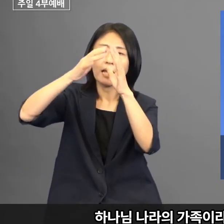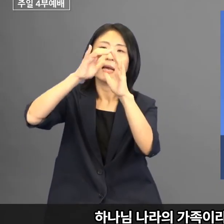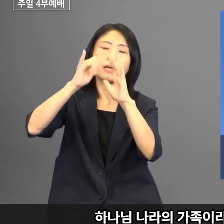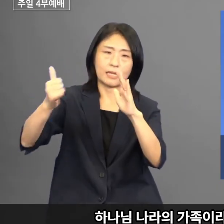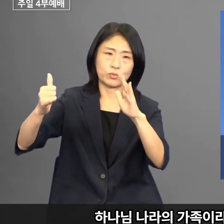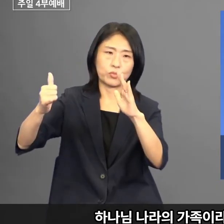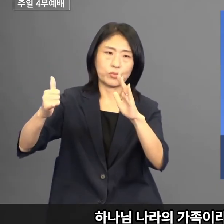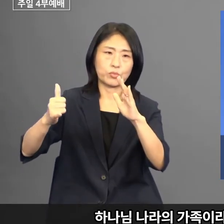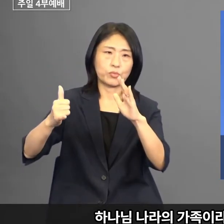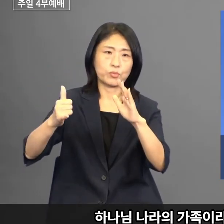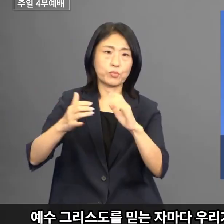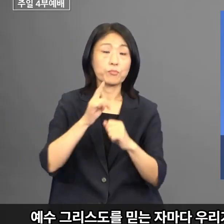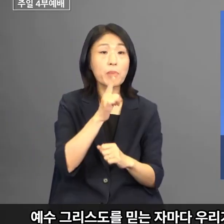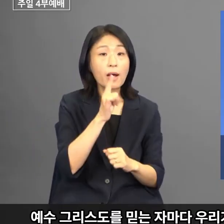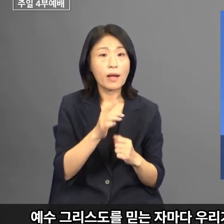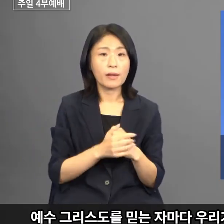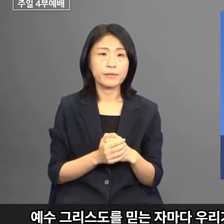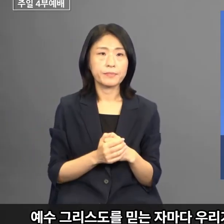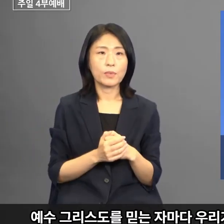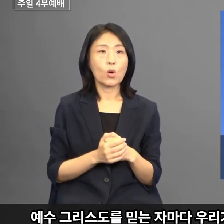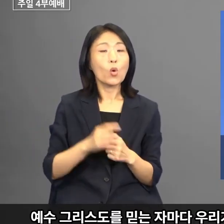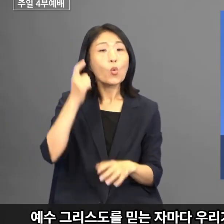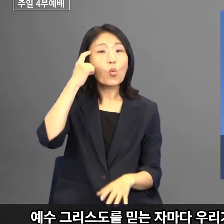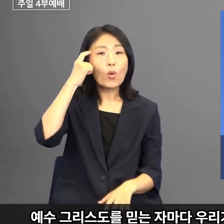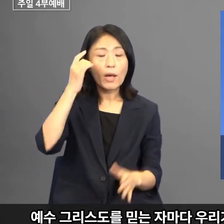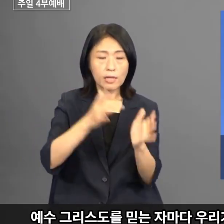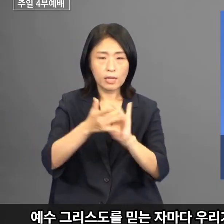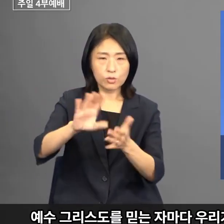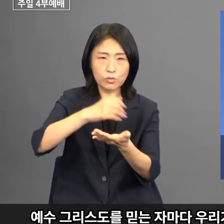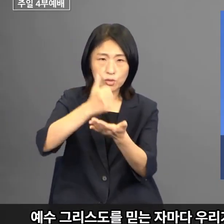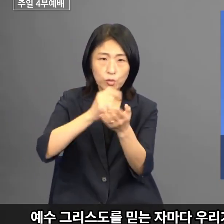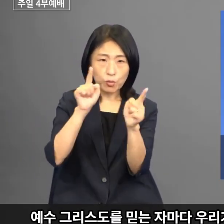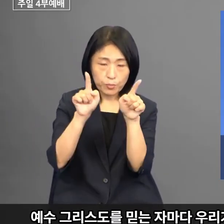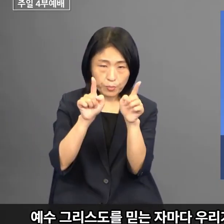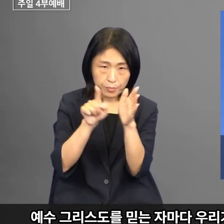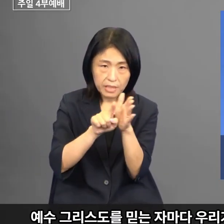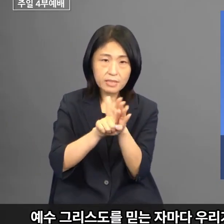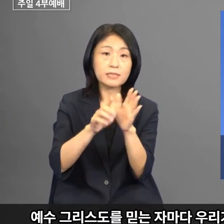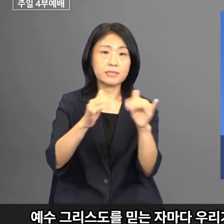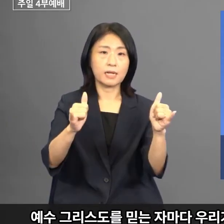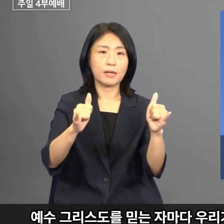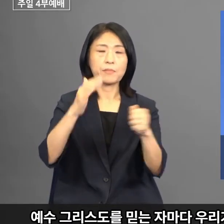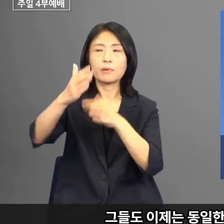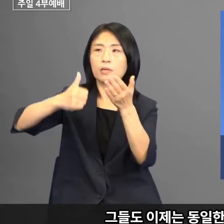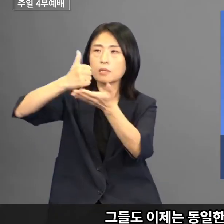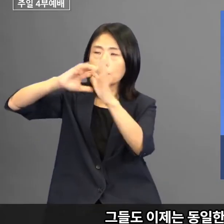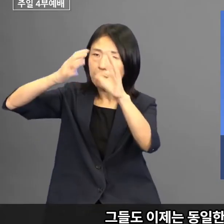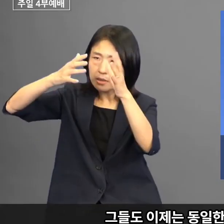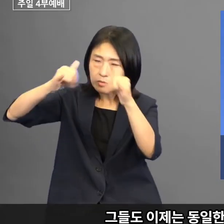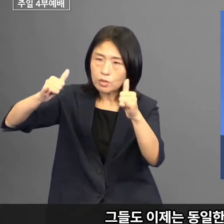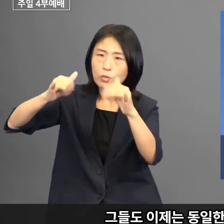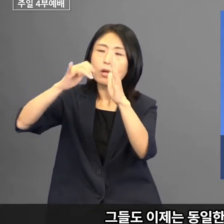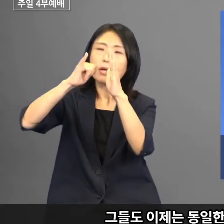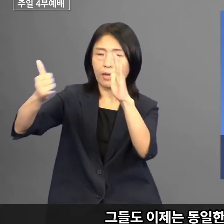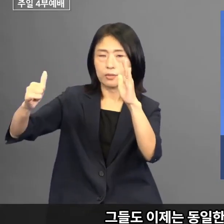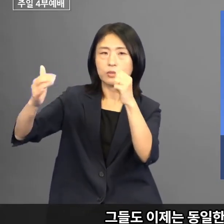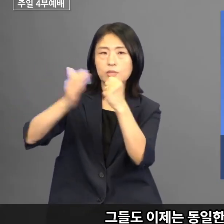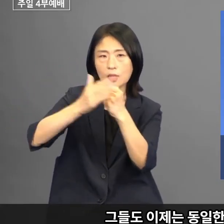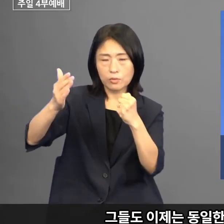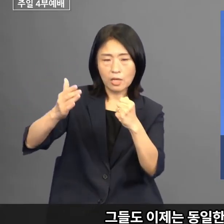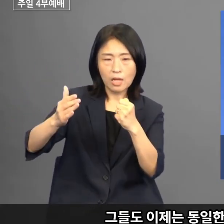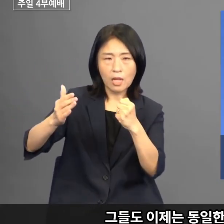가족이라고 말씀하는 거예요. 왜요? 예수 그리스도를 믿는 자마다 우리가 하나님의 백성이고 가족이기 때문에 그들도 이제는